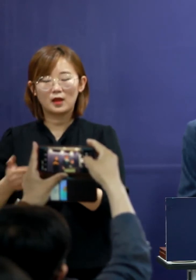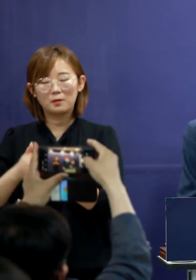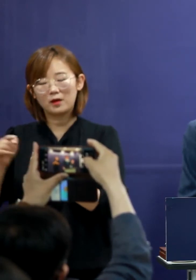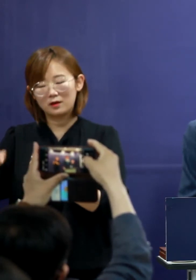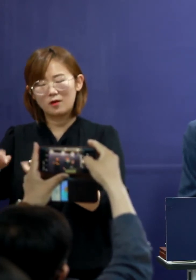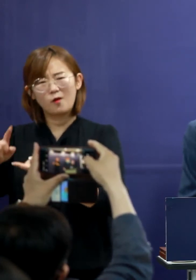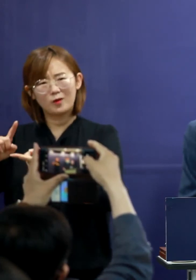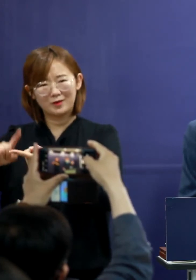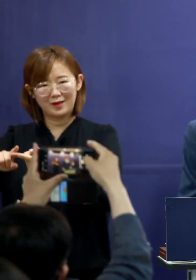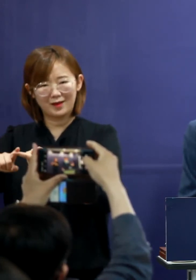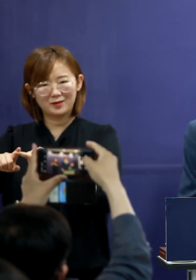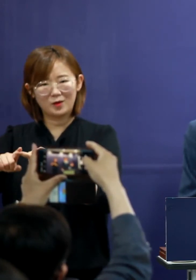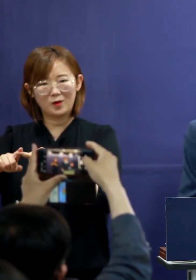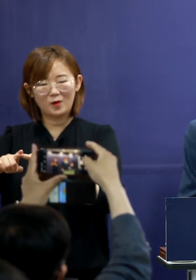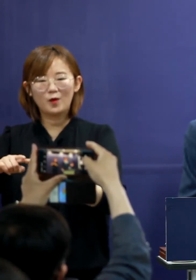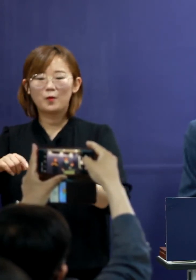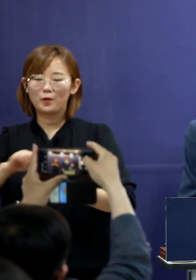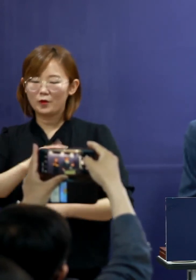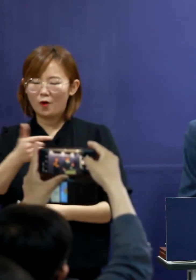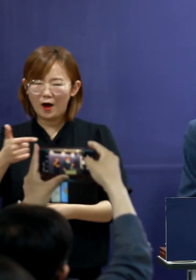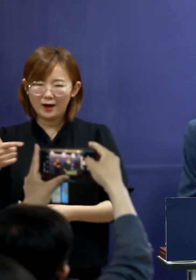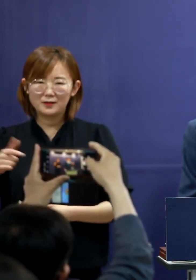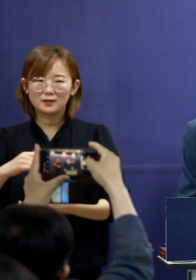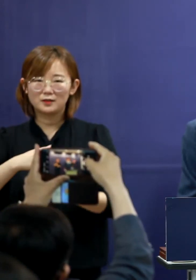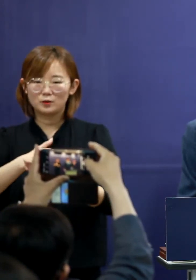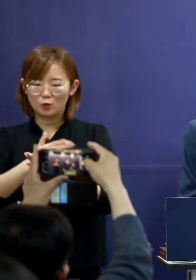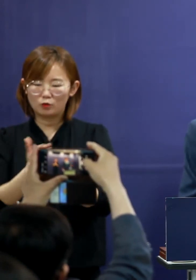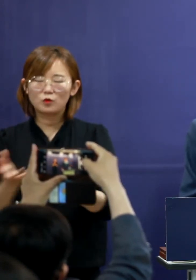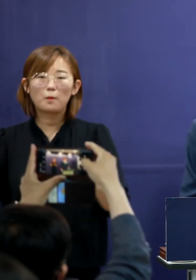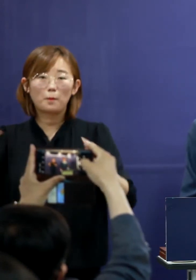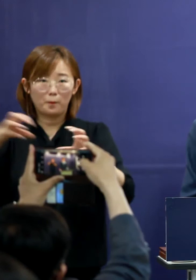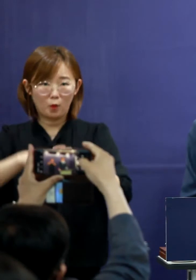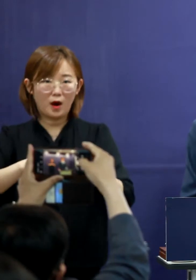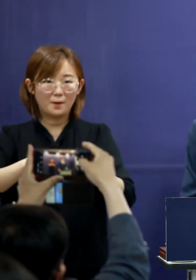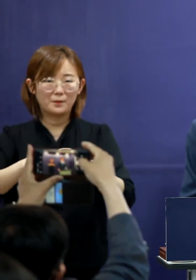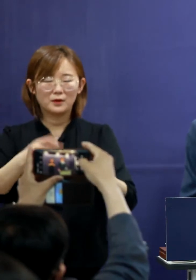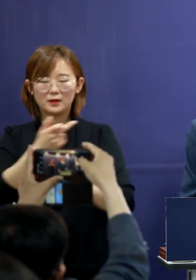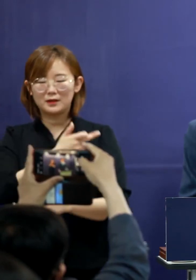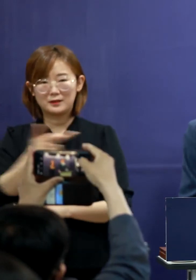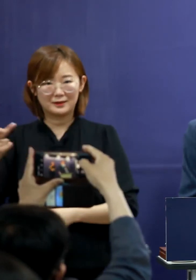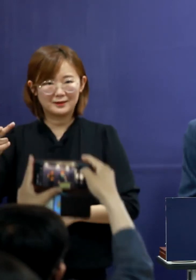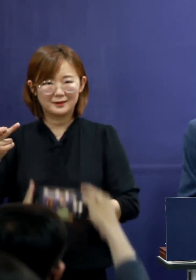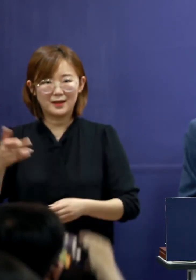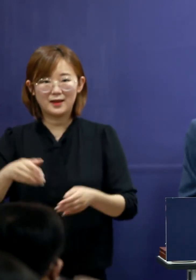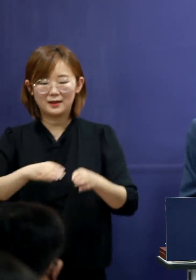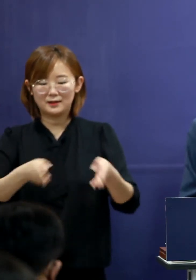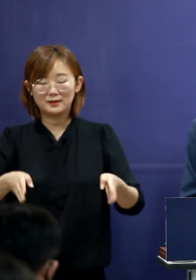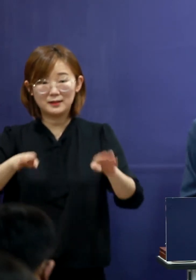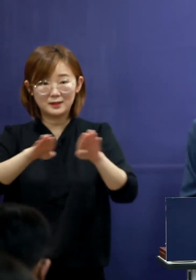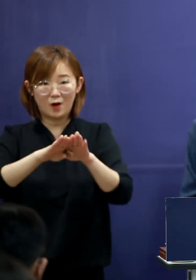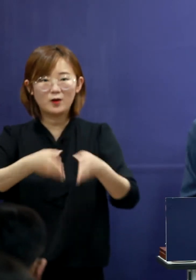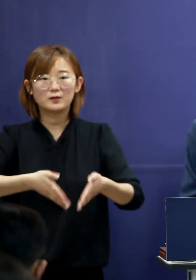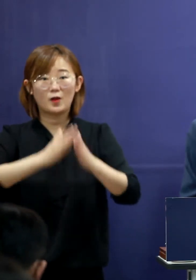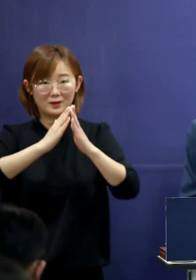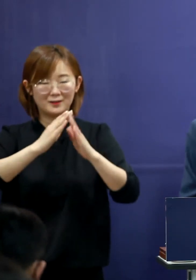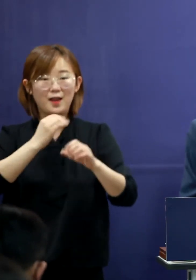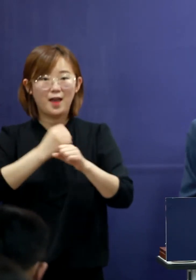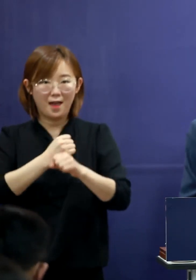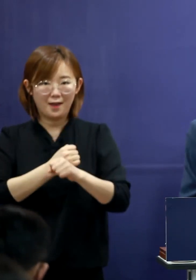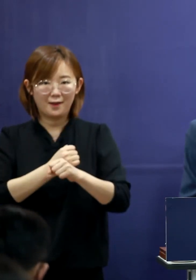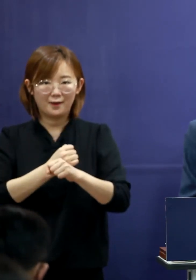우리가 필요로 하는 시설까지 포함해 가지고 좀 크게 설치하는데, 그 비용은 LH가 부담하는